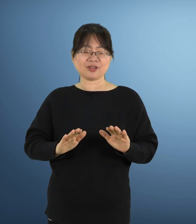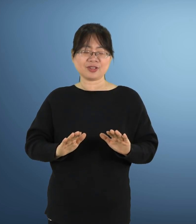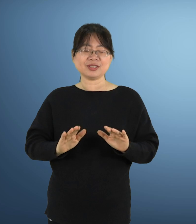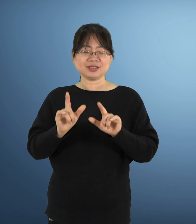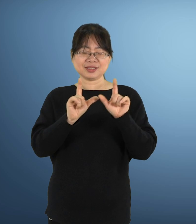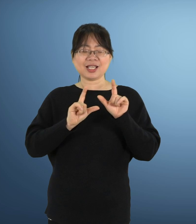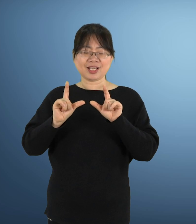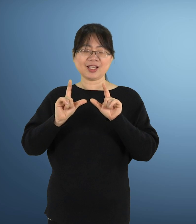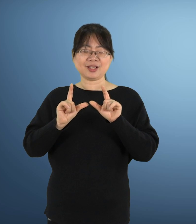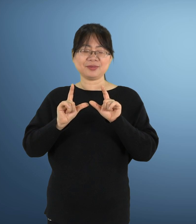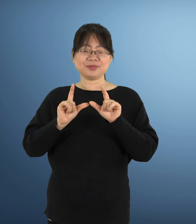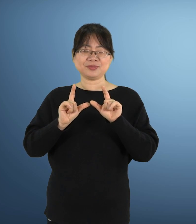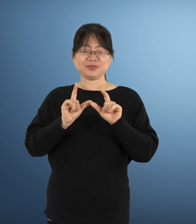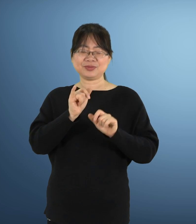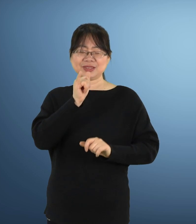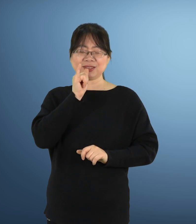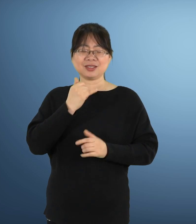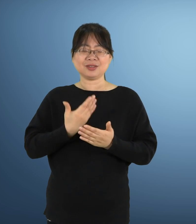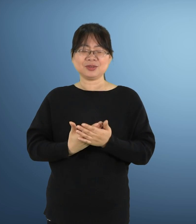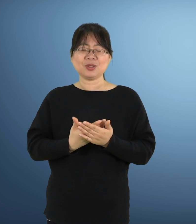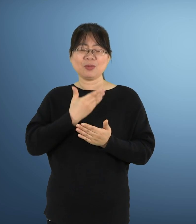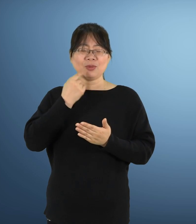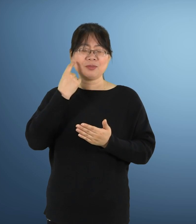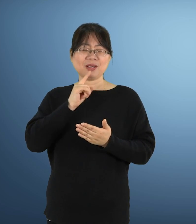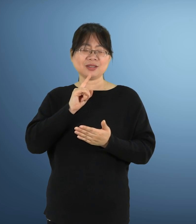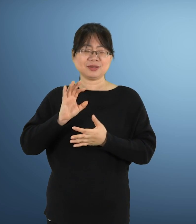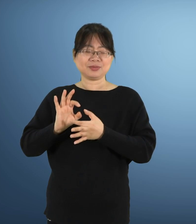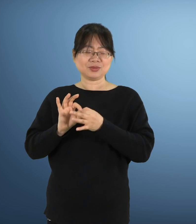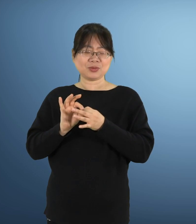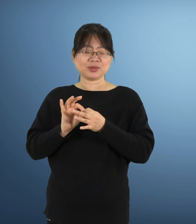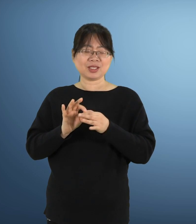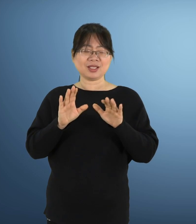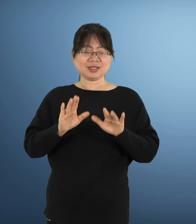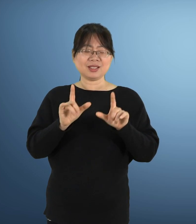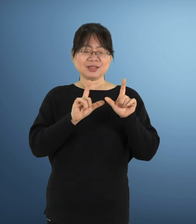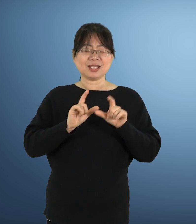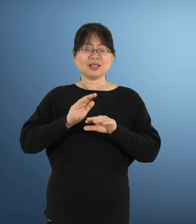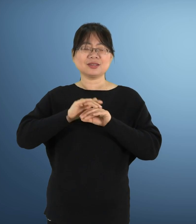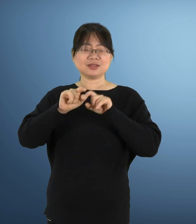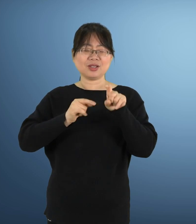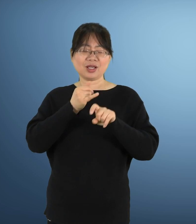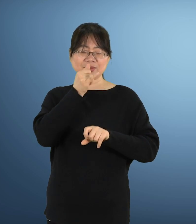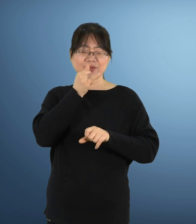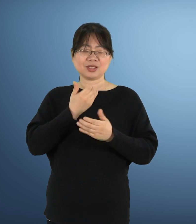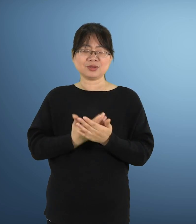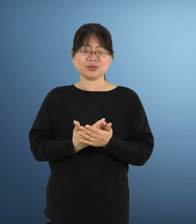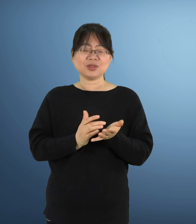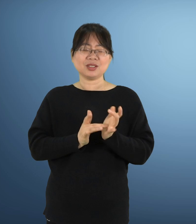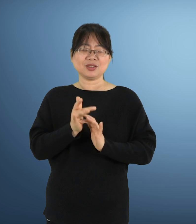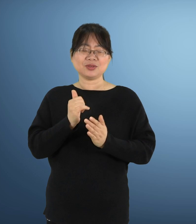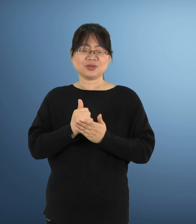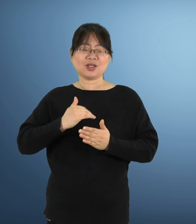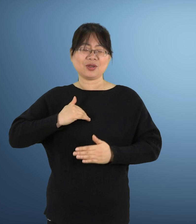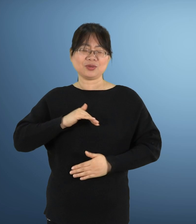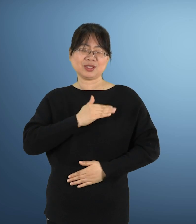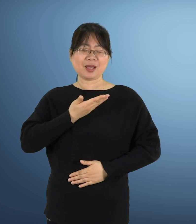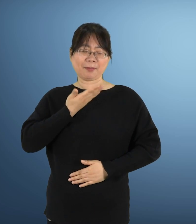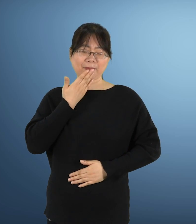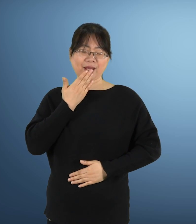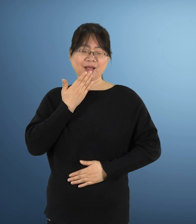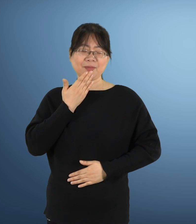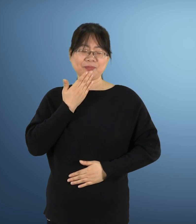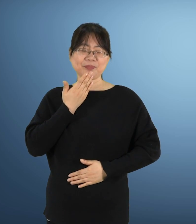하시고 이 복음의 말씀이 내 삶의 현실이 되게 하시고 예수가 우리의 밥이 될 수 있도록